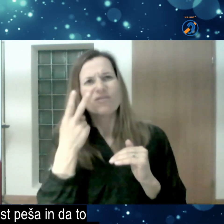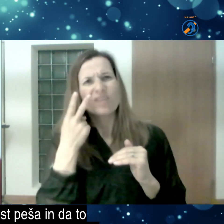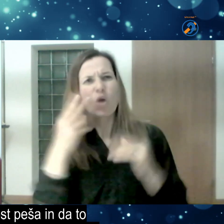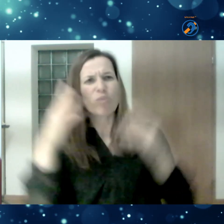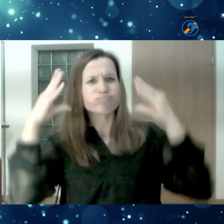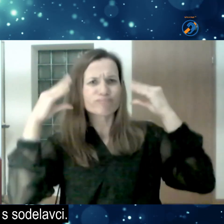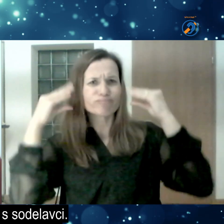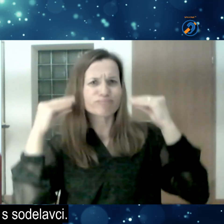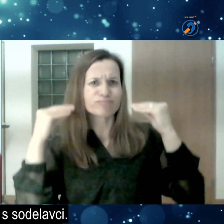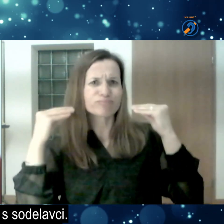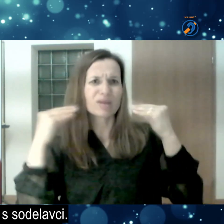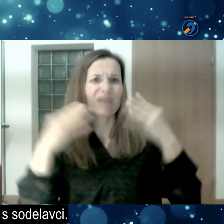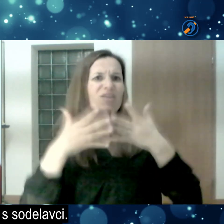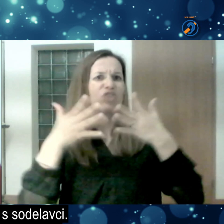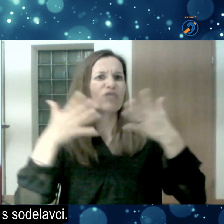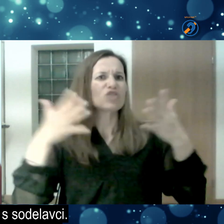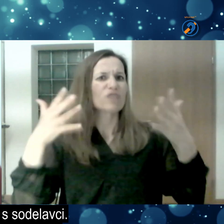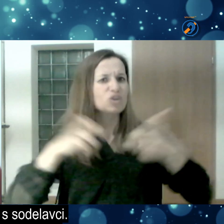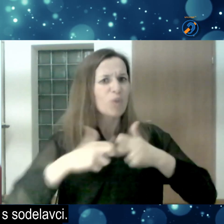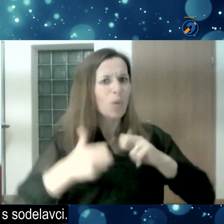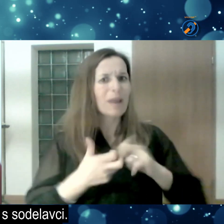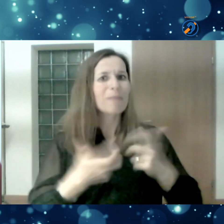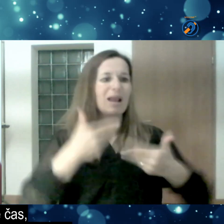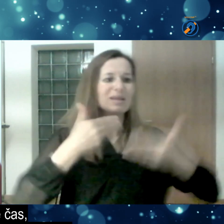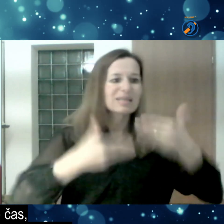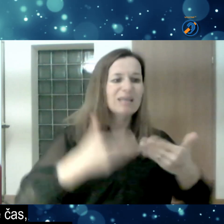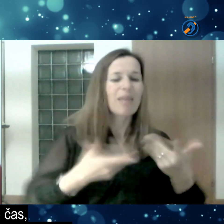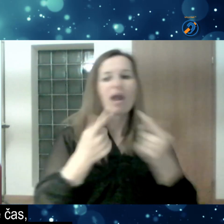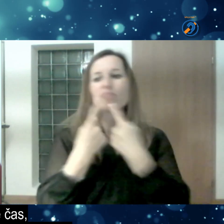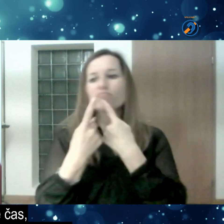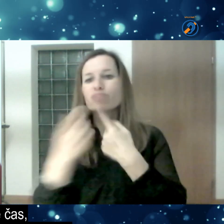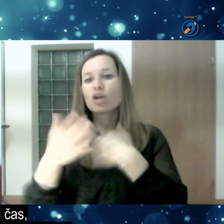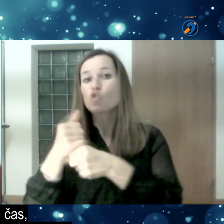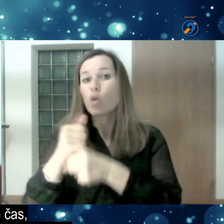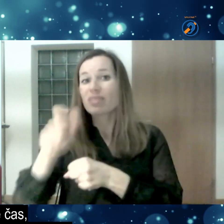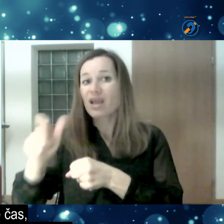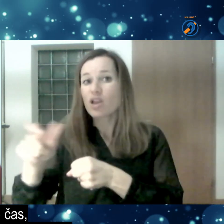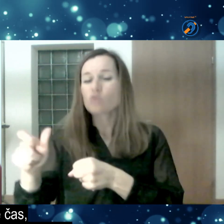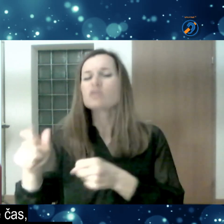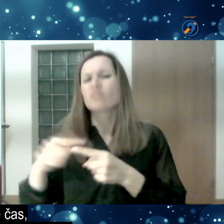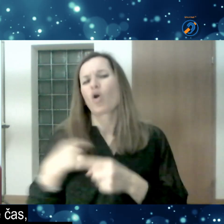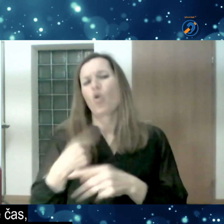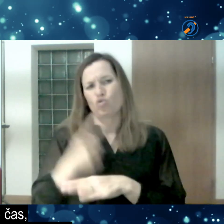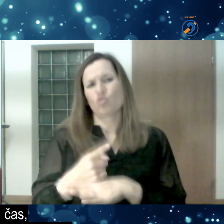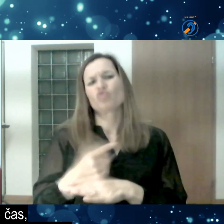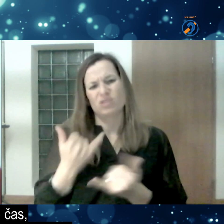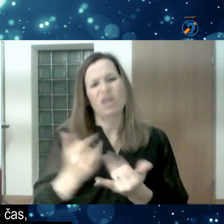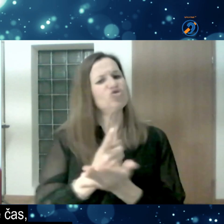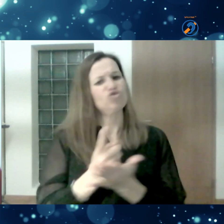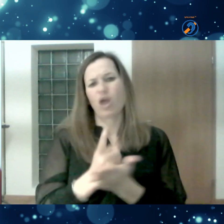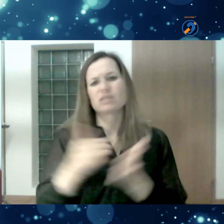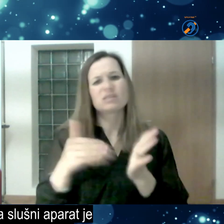na sestankih, v pogovoru s sodelavci, in takrat sem se odločil, da je čas, da grem po slušne